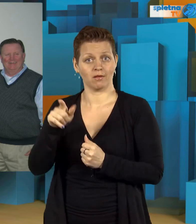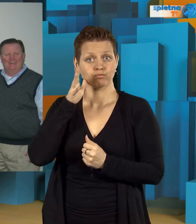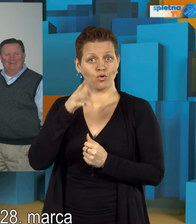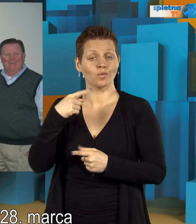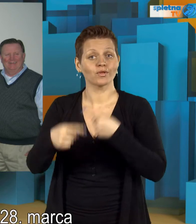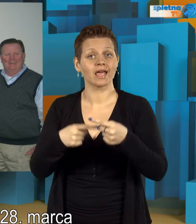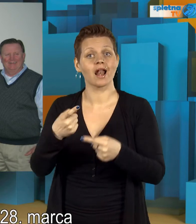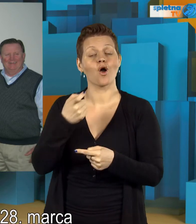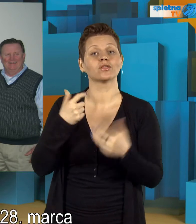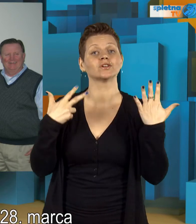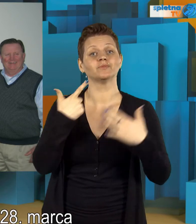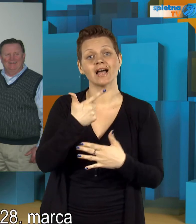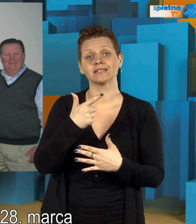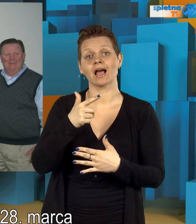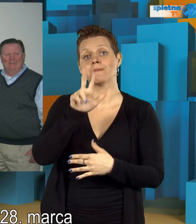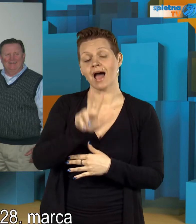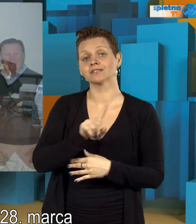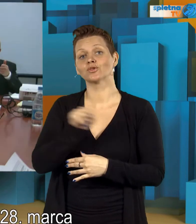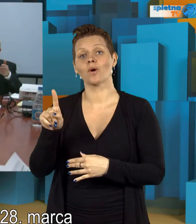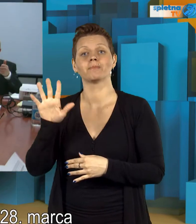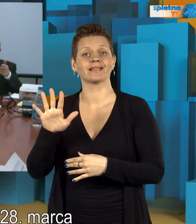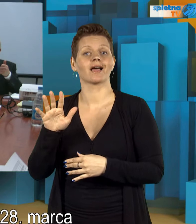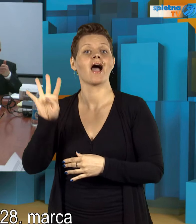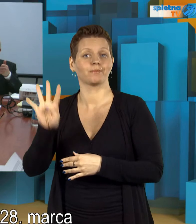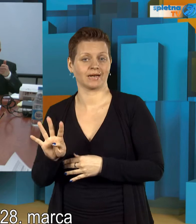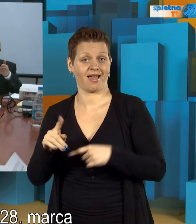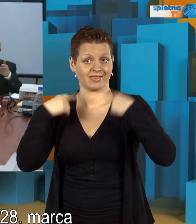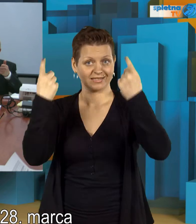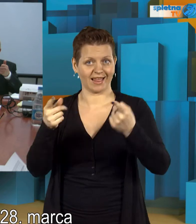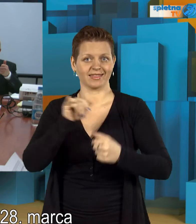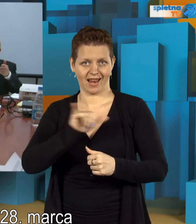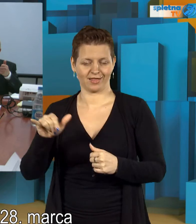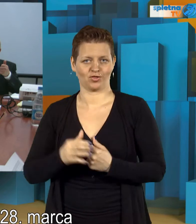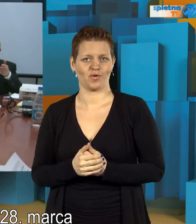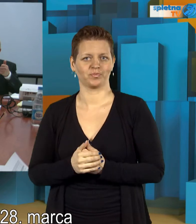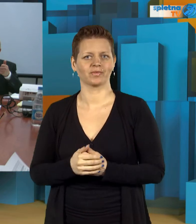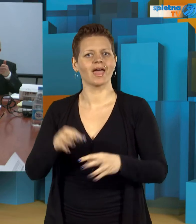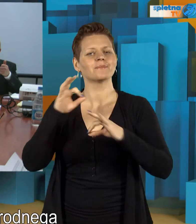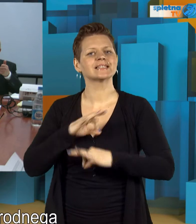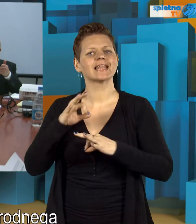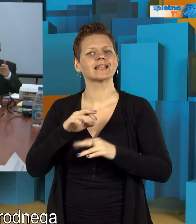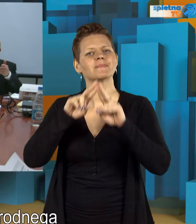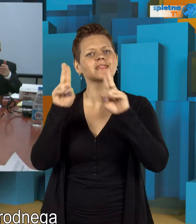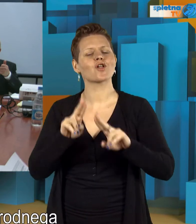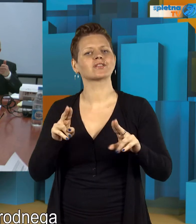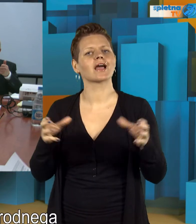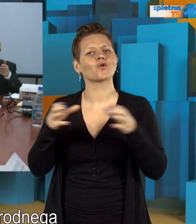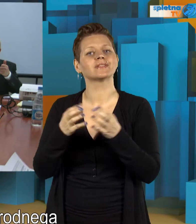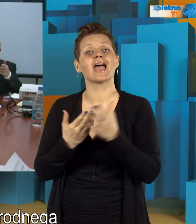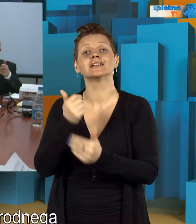Te bodo potekale od 28. marca do 5. aprila naslednje leto. Predsednik Mednarodnega komiteja